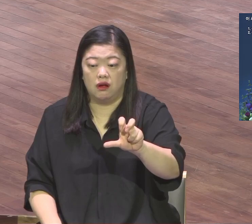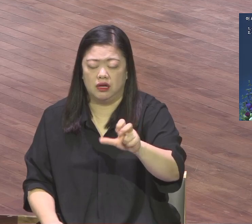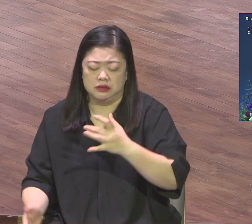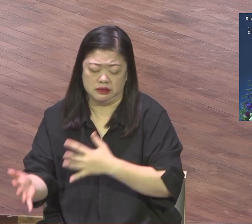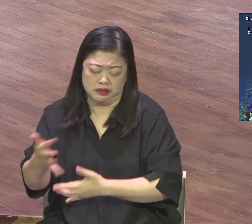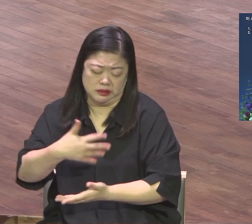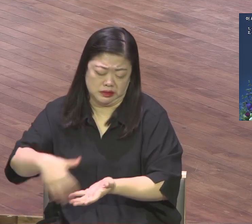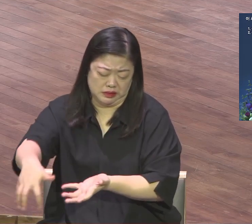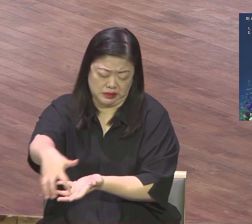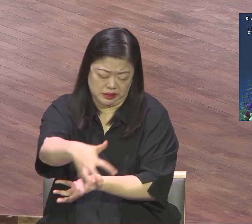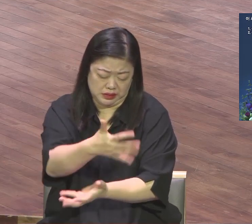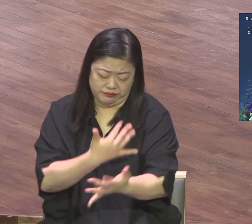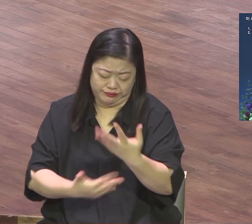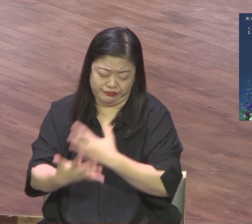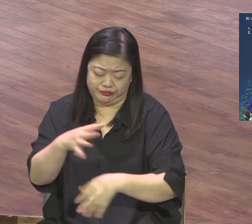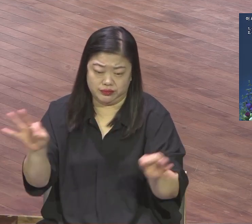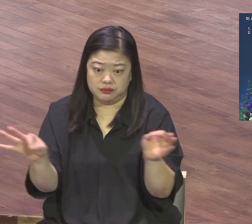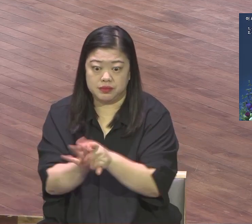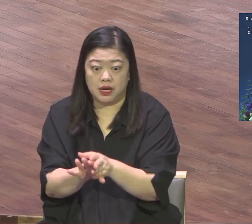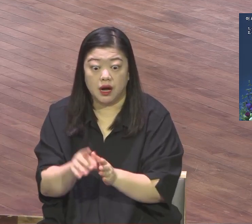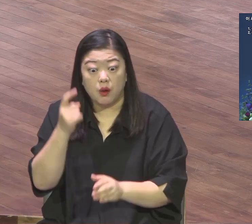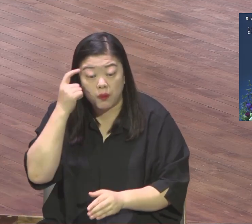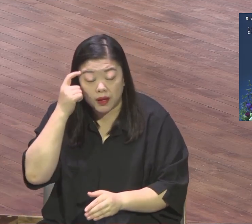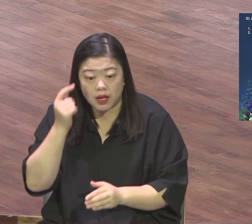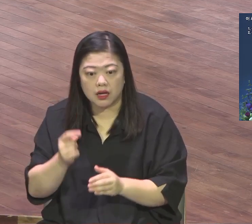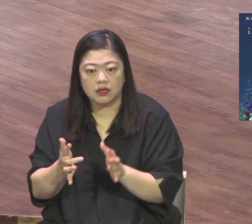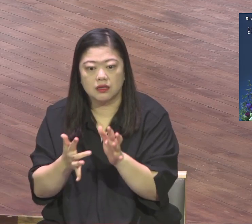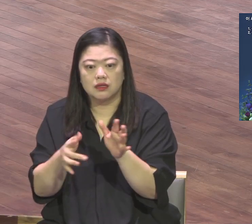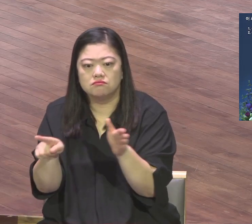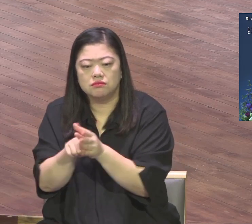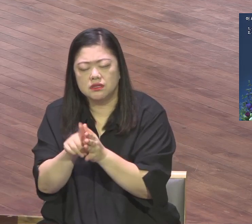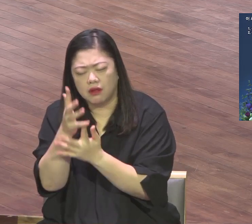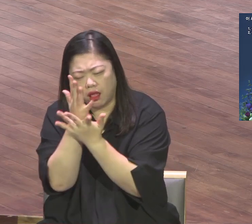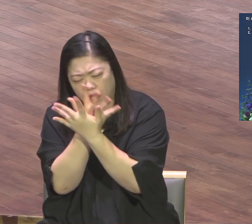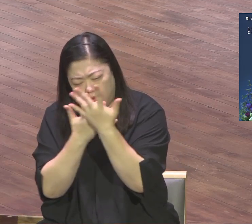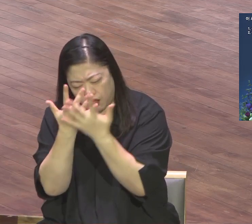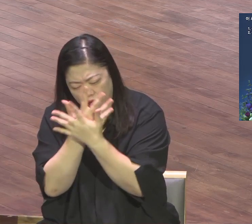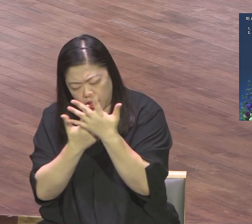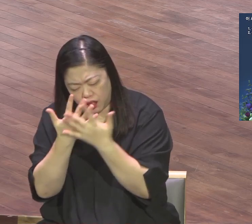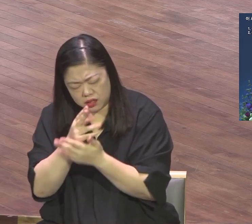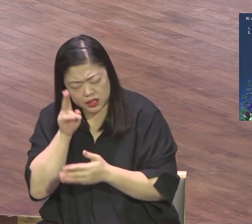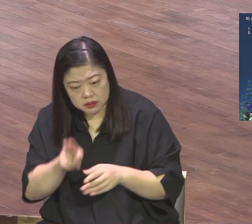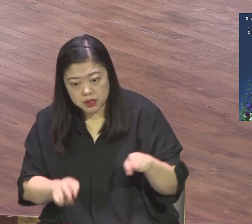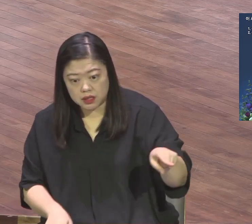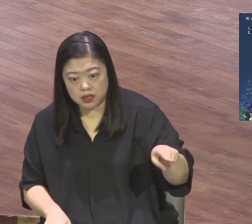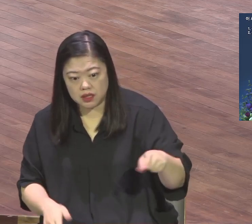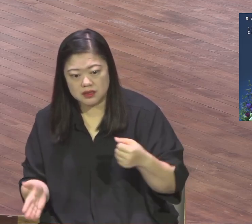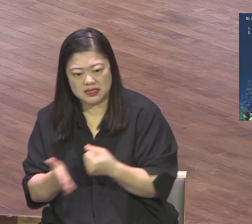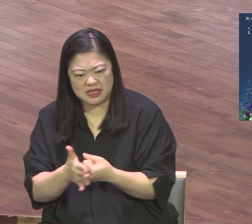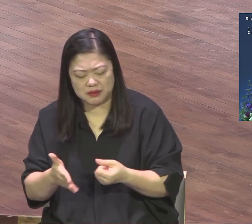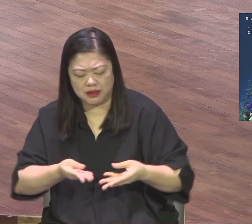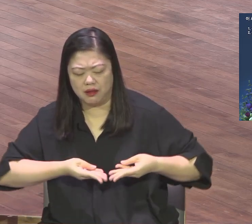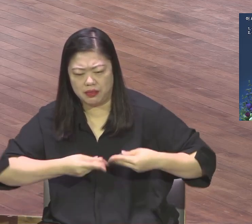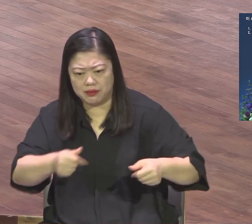에베소에 견고하게 세워져 있던 사탄의 망대가 와 무너지는.